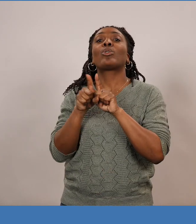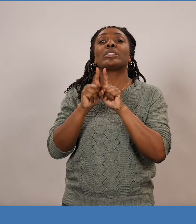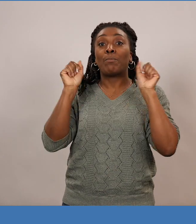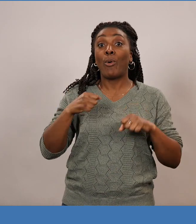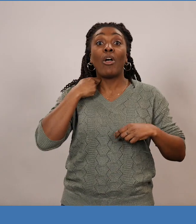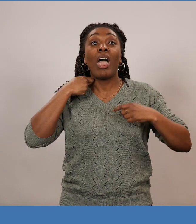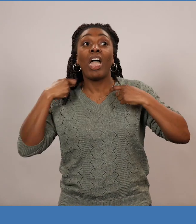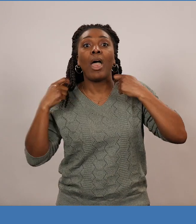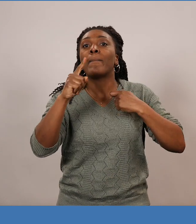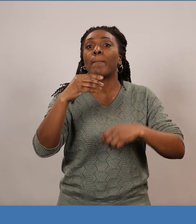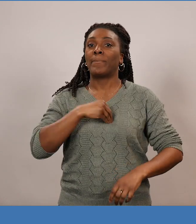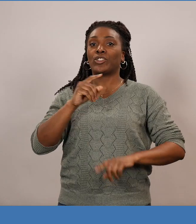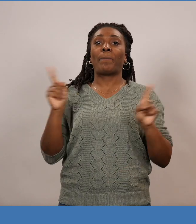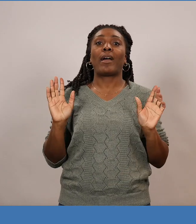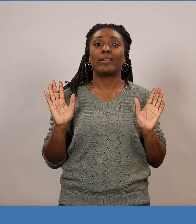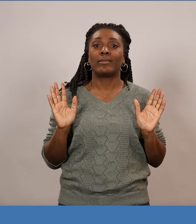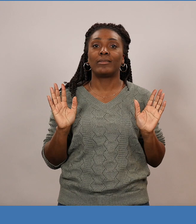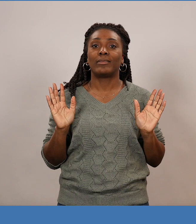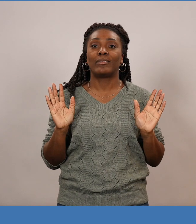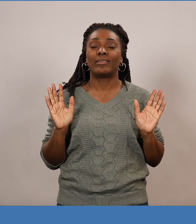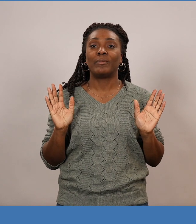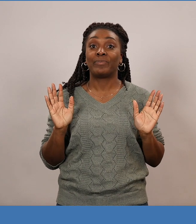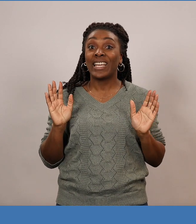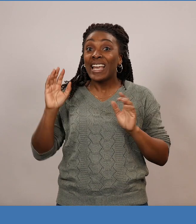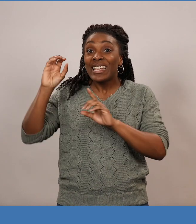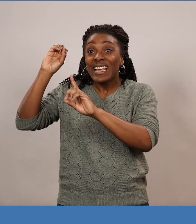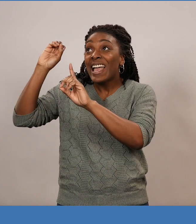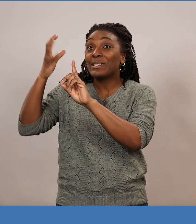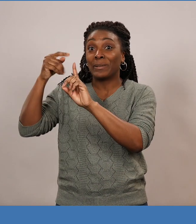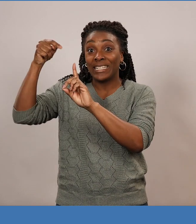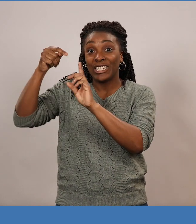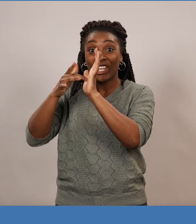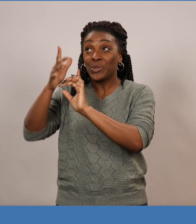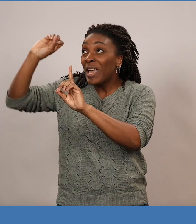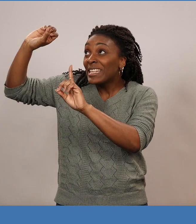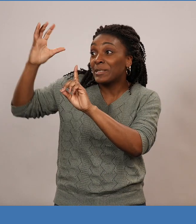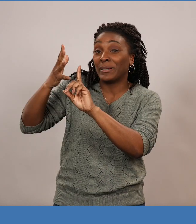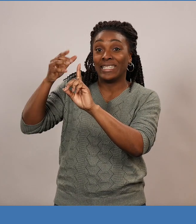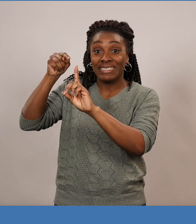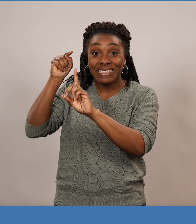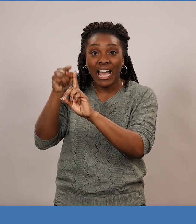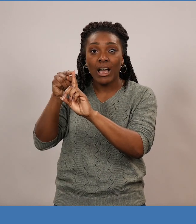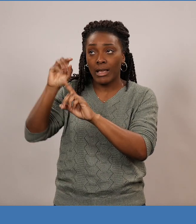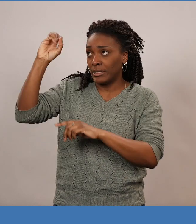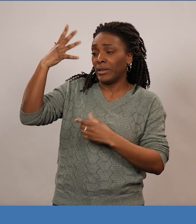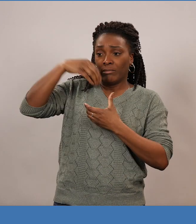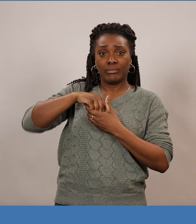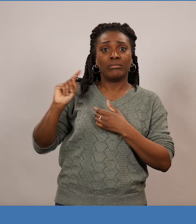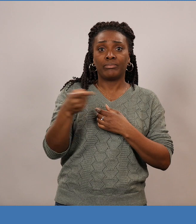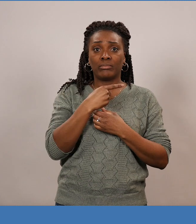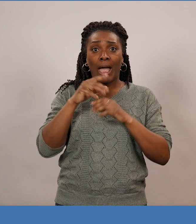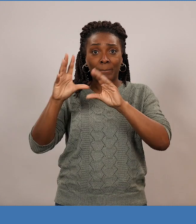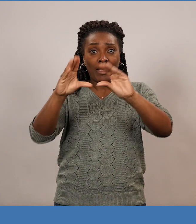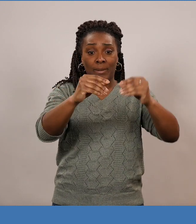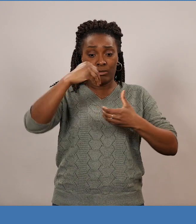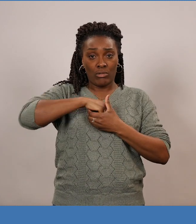et ne pas pécher. La Bible dit que l'Esprit qui est en Jésus, l'Esprit de Jésus, l'Esprit qui a ressuscité Christ d'entre les morts,